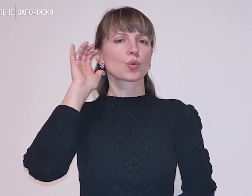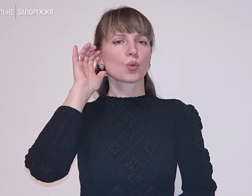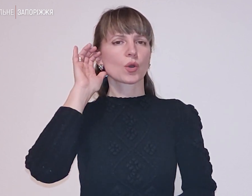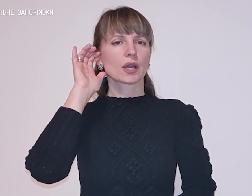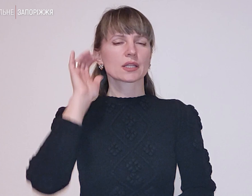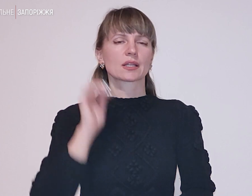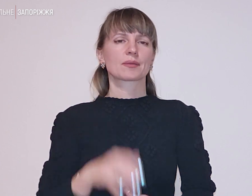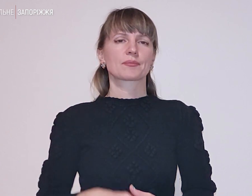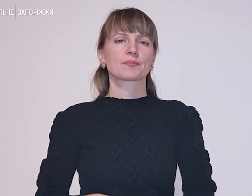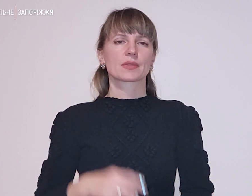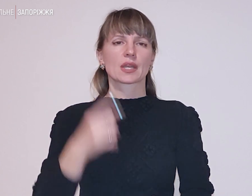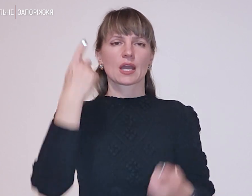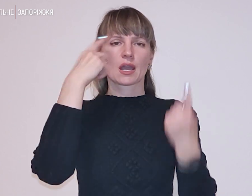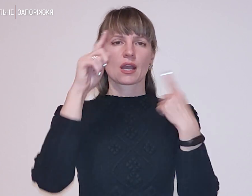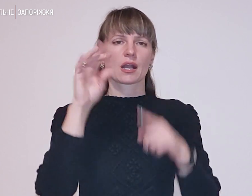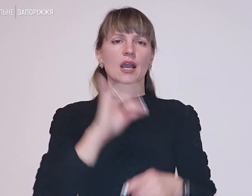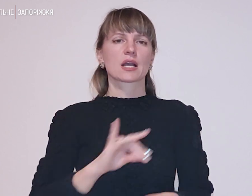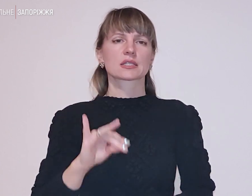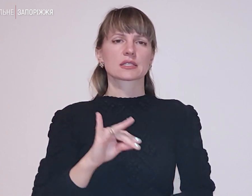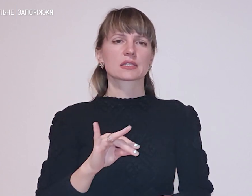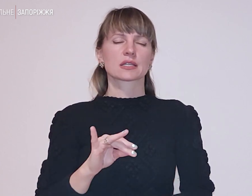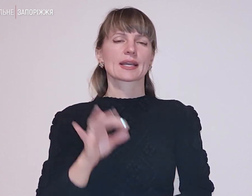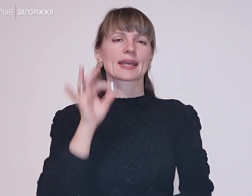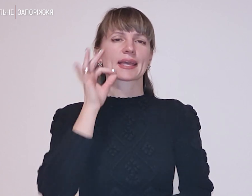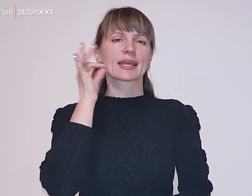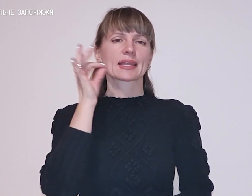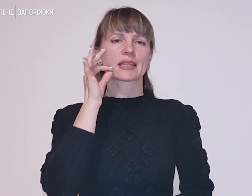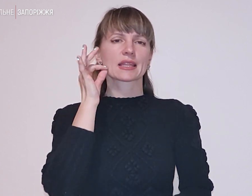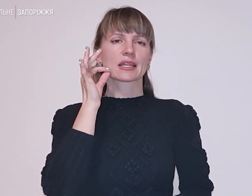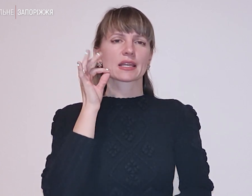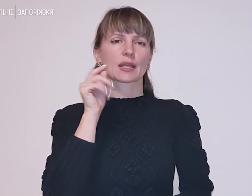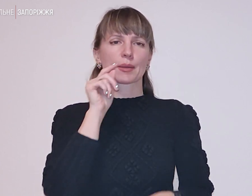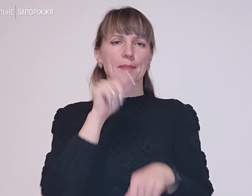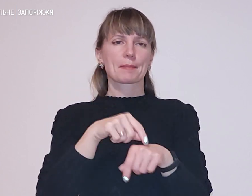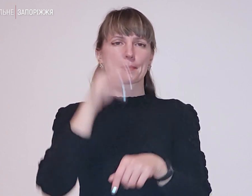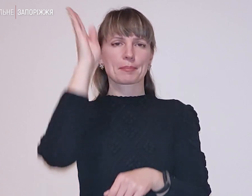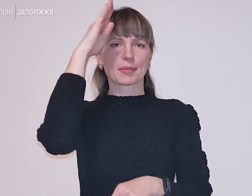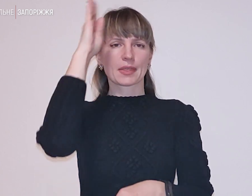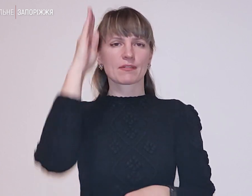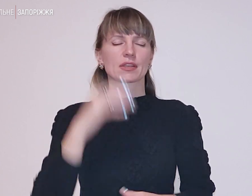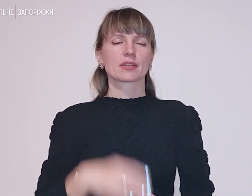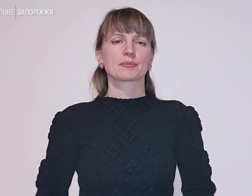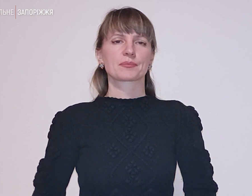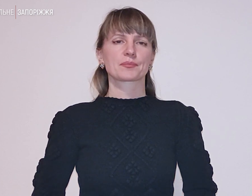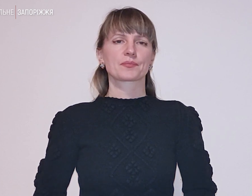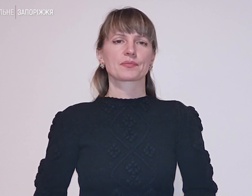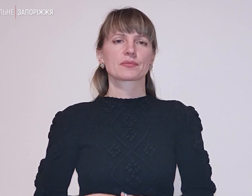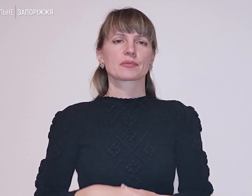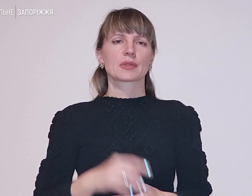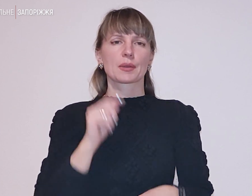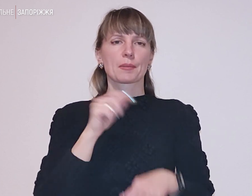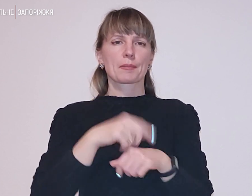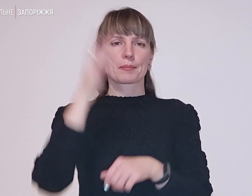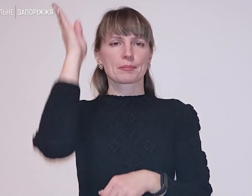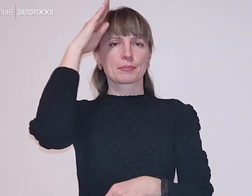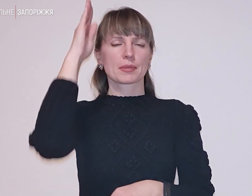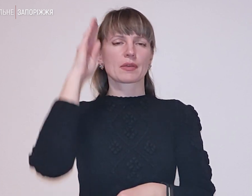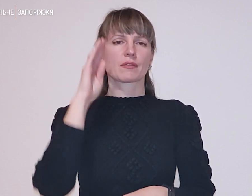слухайте. Казка «Хитрий півень». Півень, тріпочучи